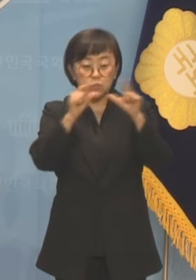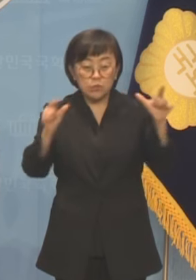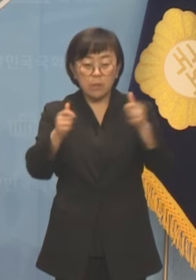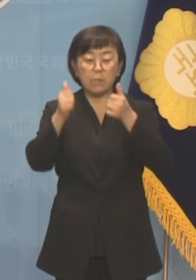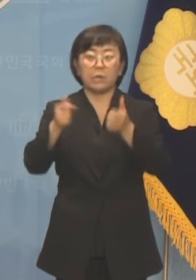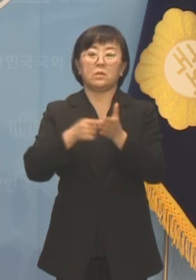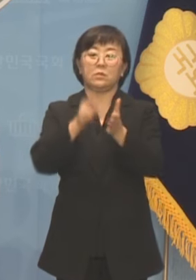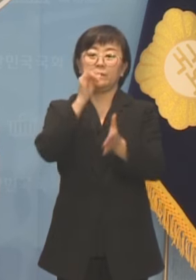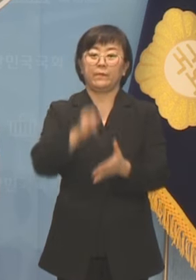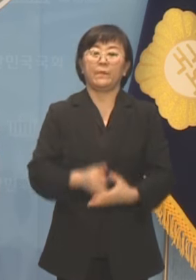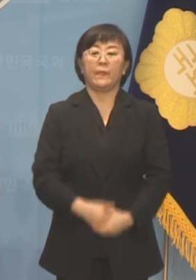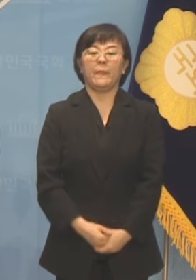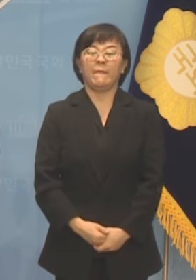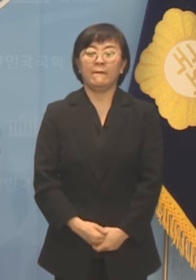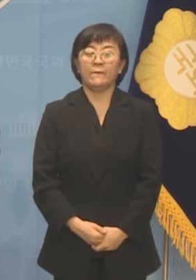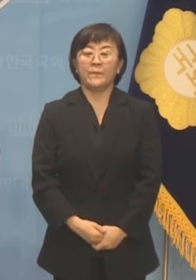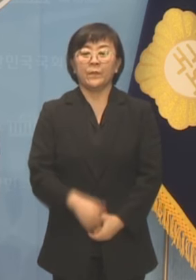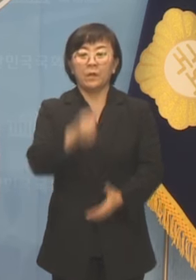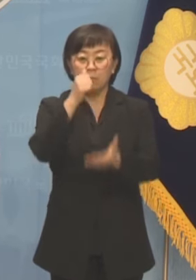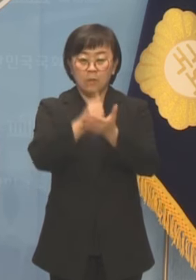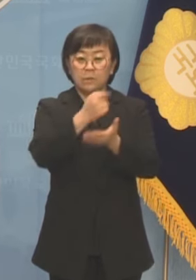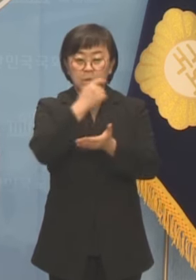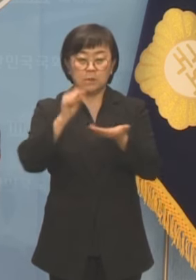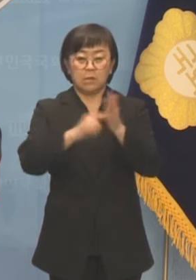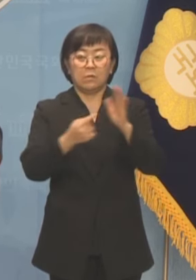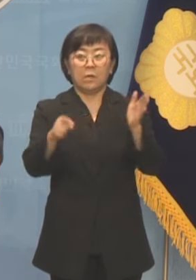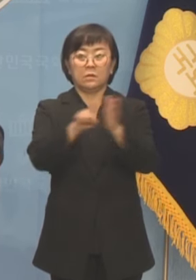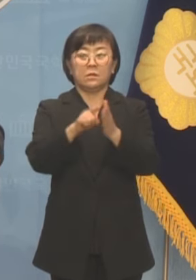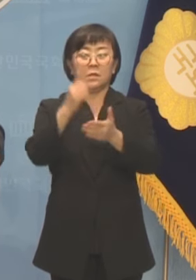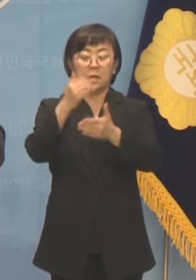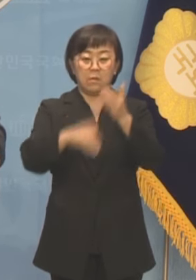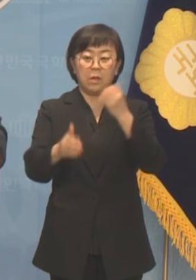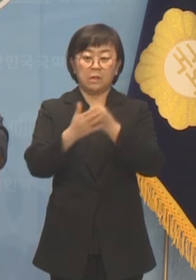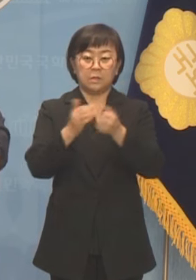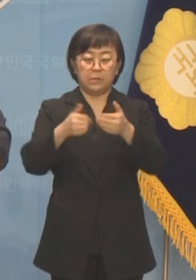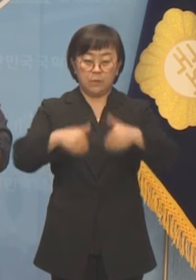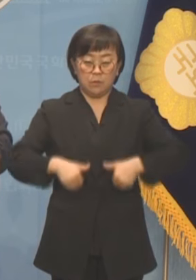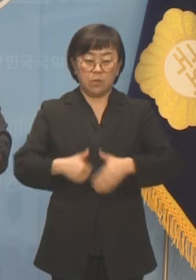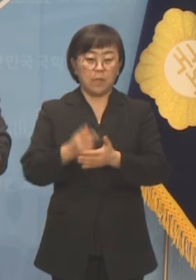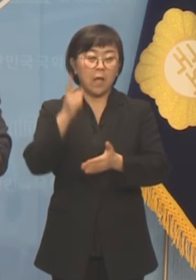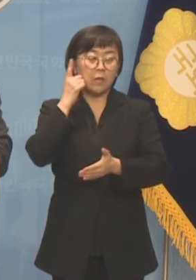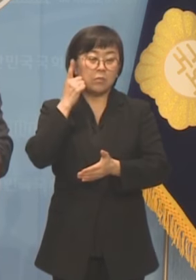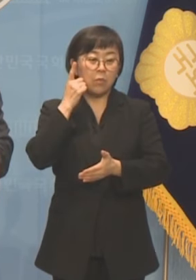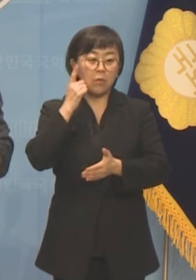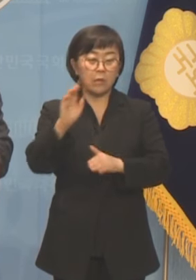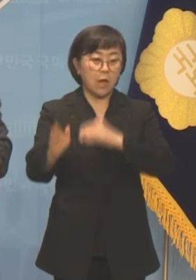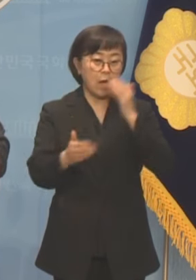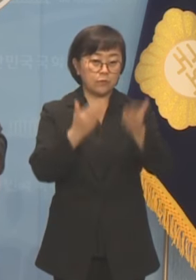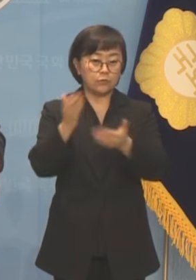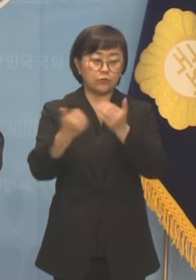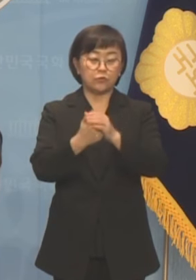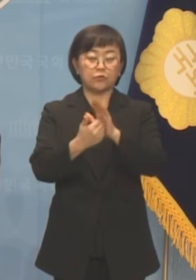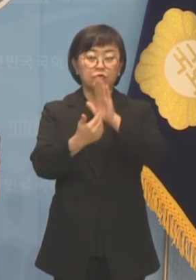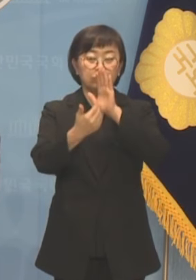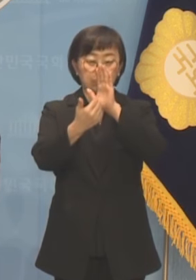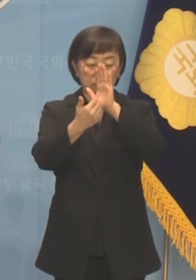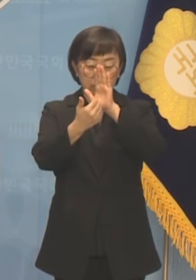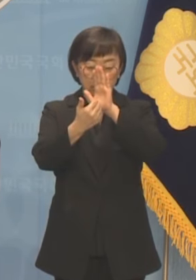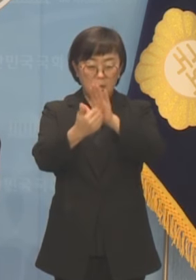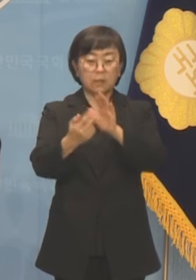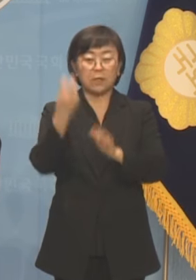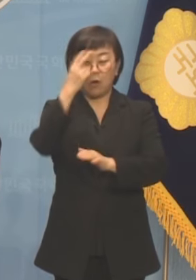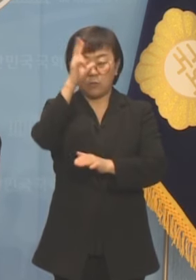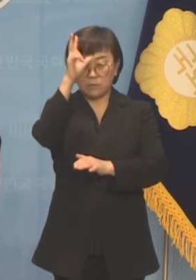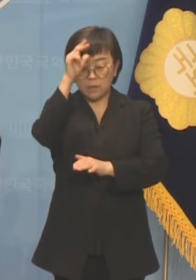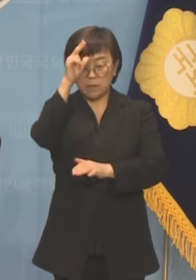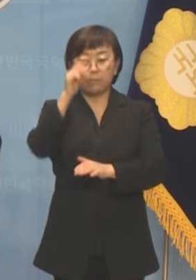기소되어 있는데 그 범죄를 입하도 나머지 범죄를 입하도 필요한대 압은 검찰이 세 번이나 막았습니다 이게 특검이